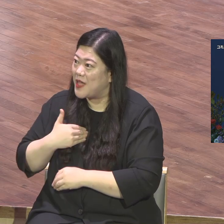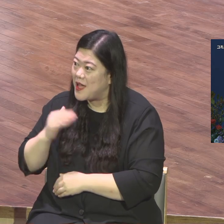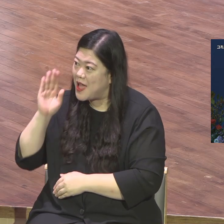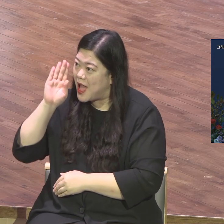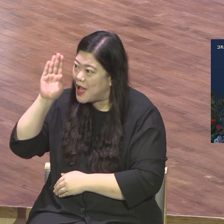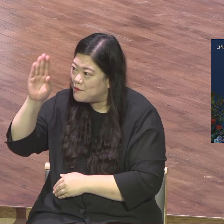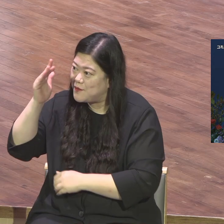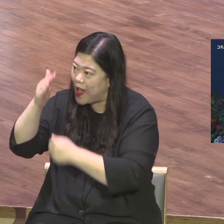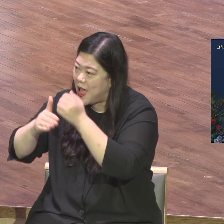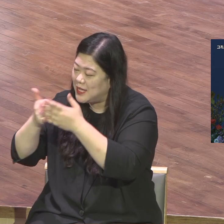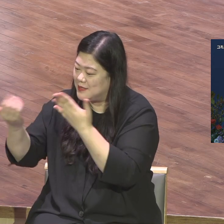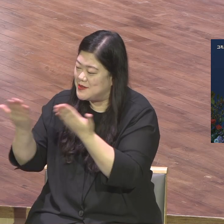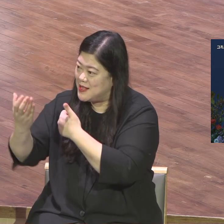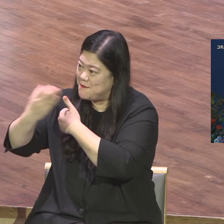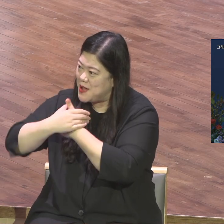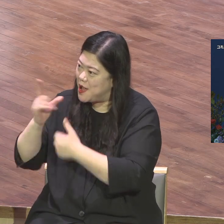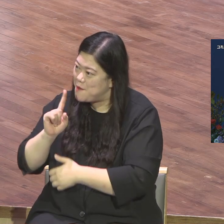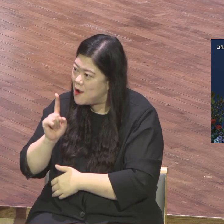전력질주했다.